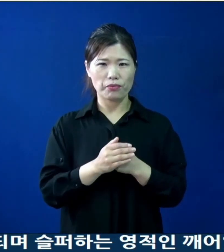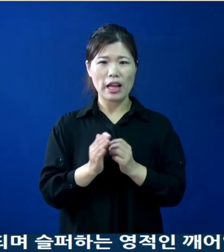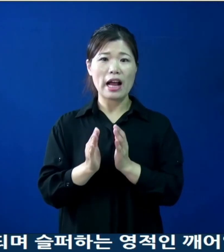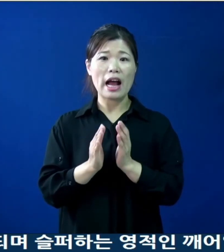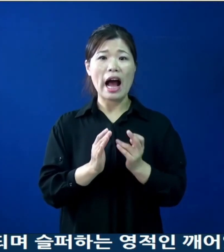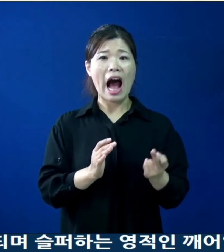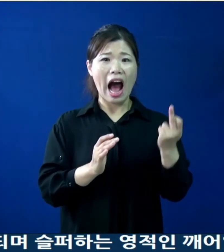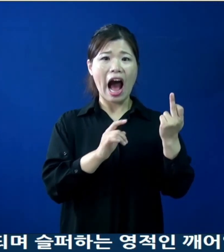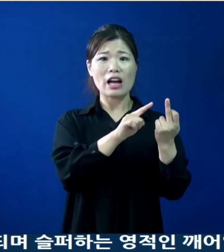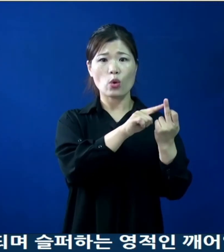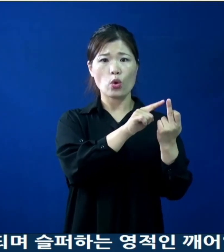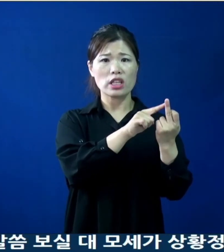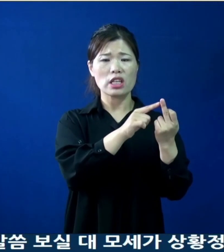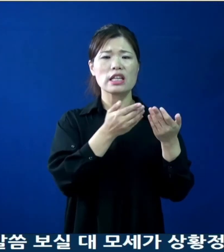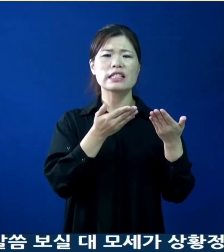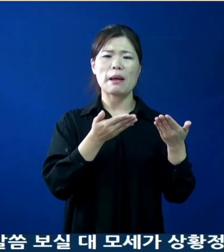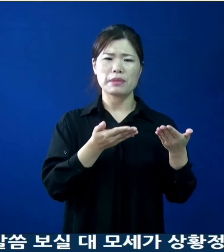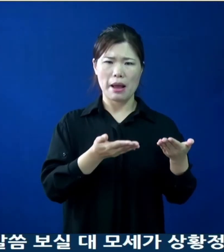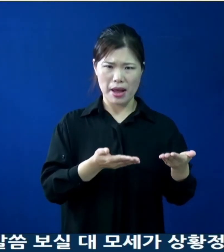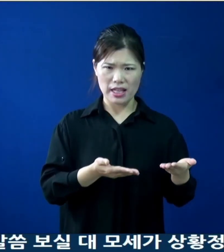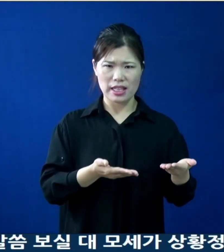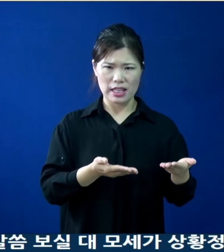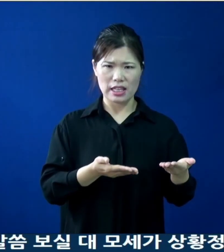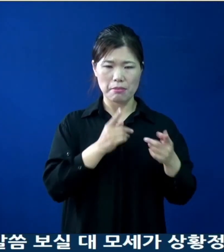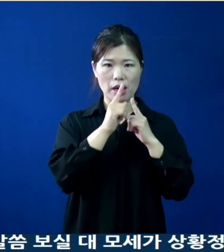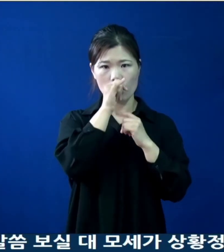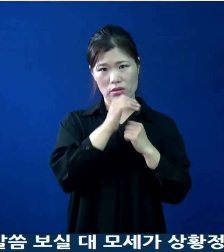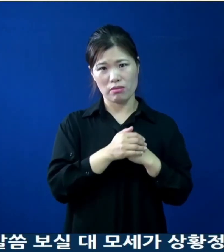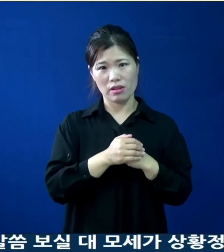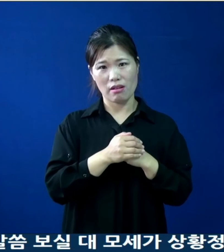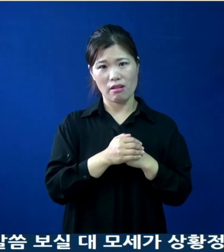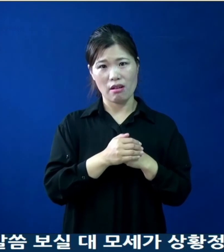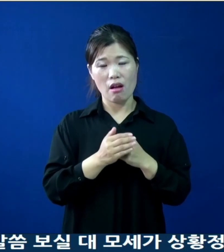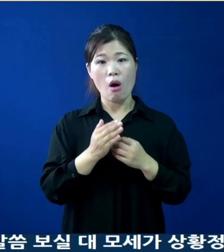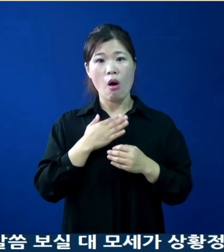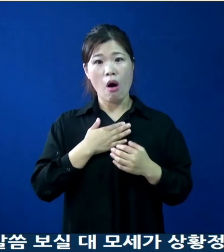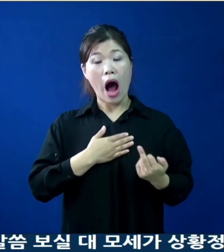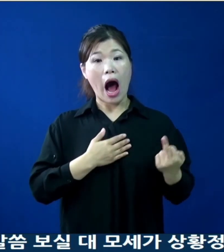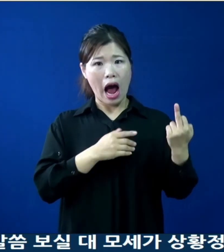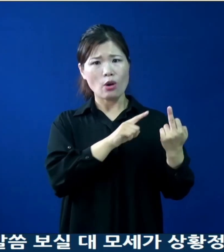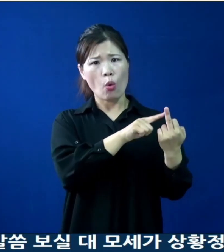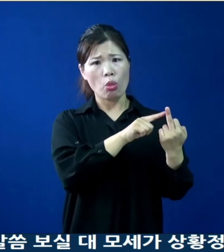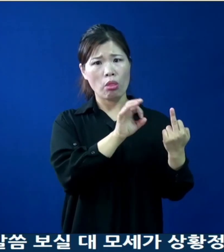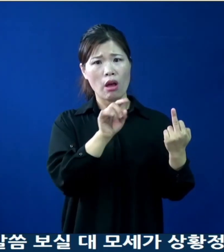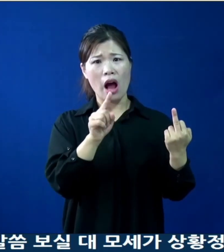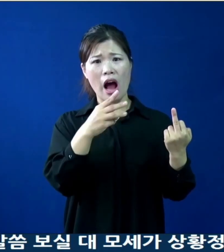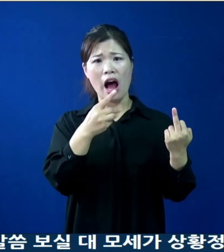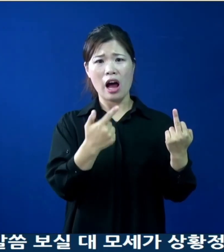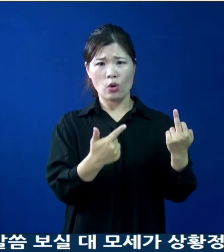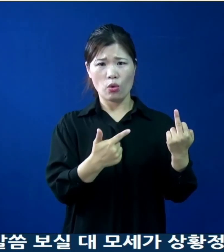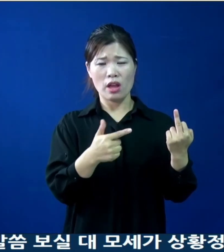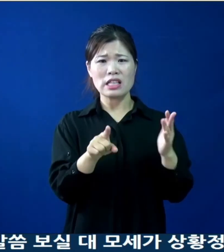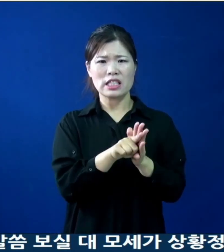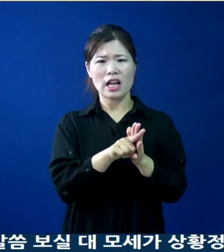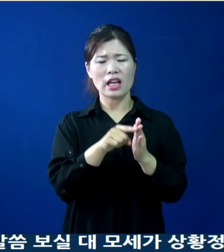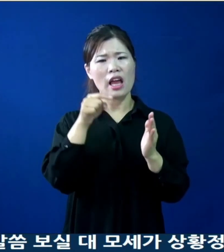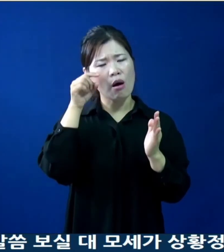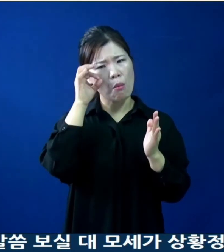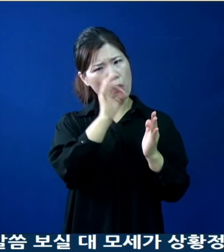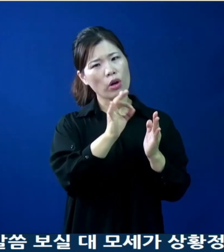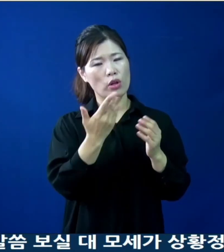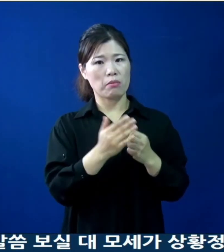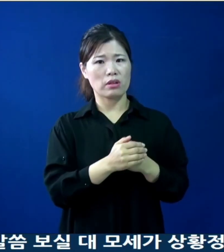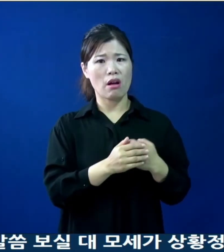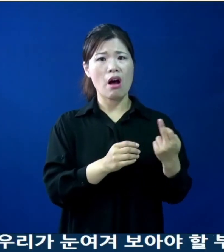아론이 잠잠하니. 저는 여기서 아론의 신앙의 깊이를 봅니다. 사실 모든 상황 가운데 가장